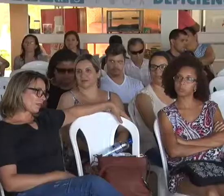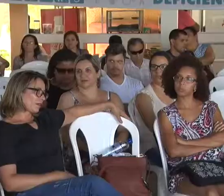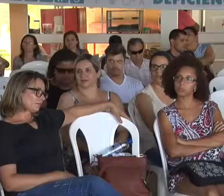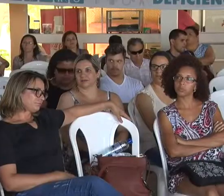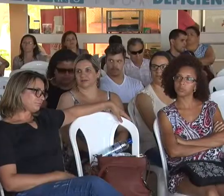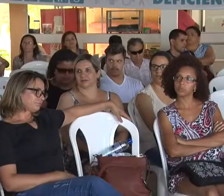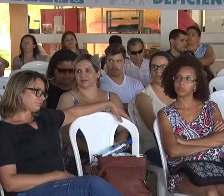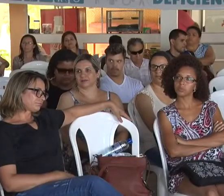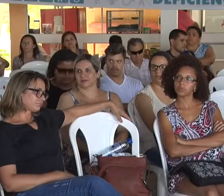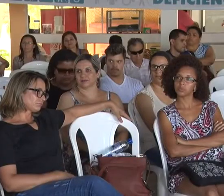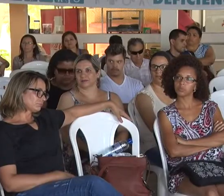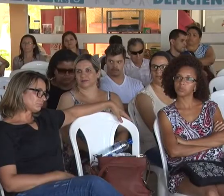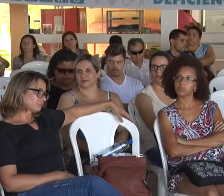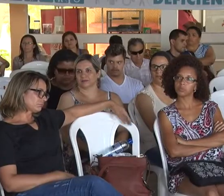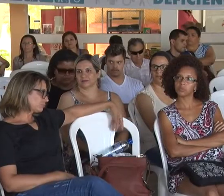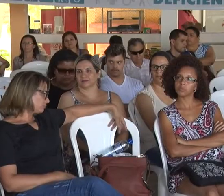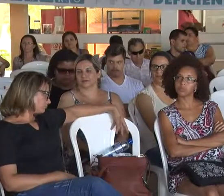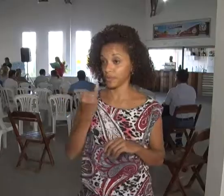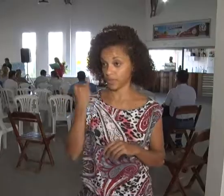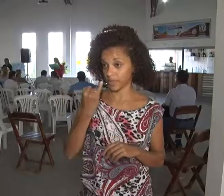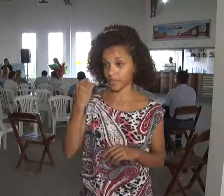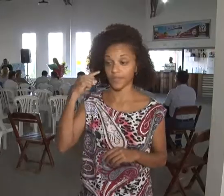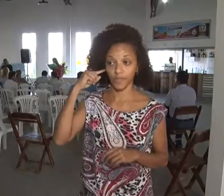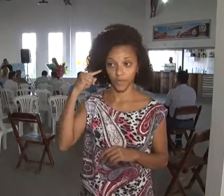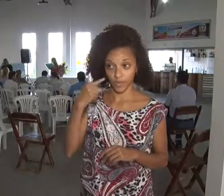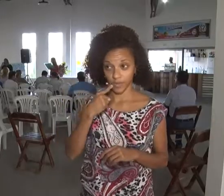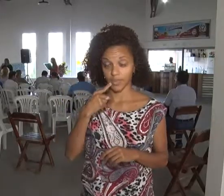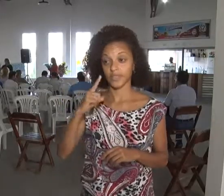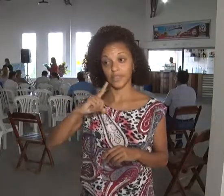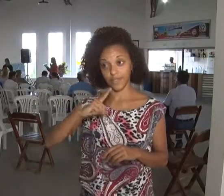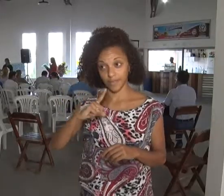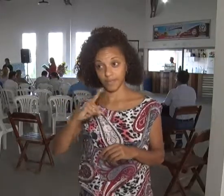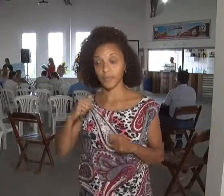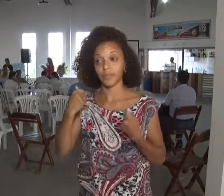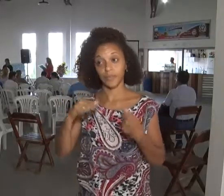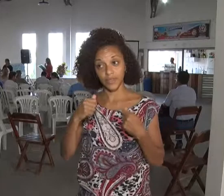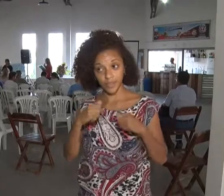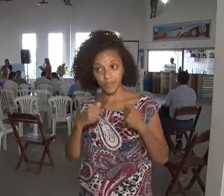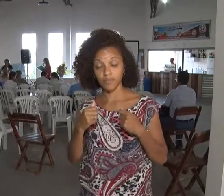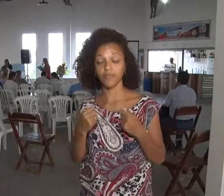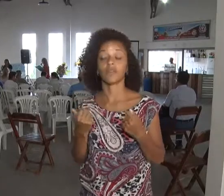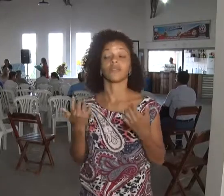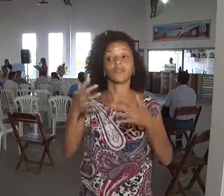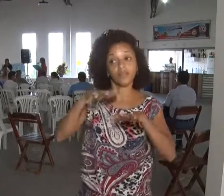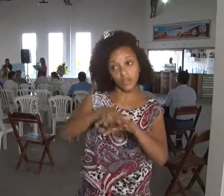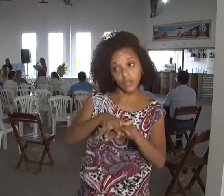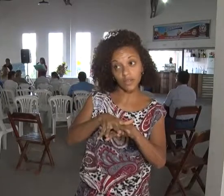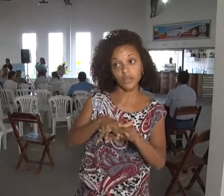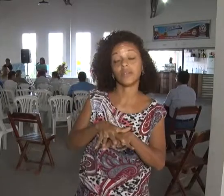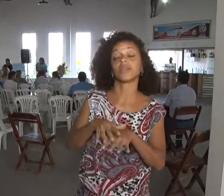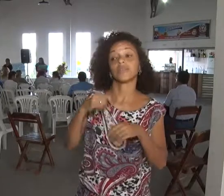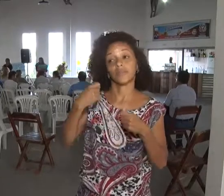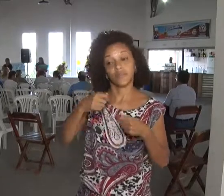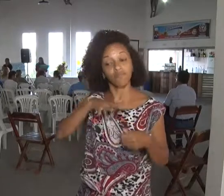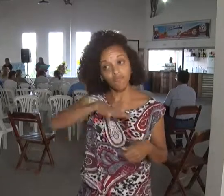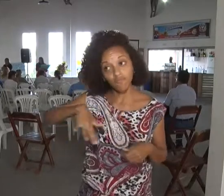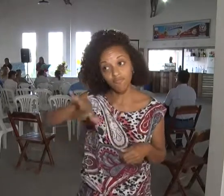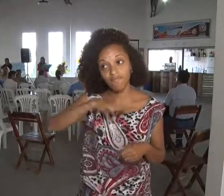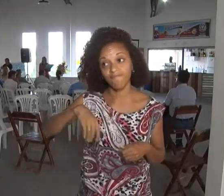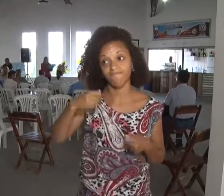ao lado da sua intérprete de Libras. A associação é importante para os surdos, porque realmente é precisa de uma inclusão, para